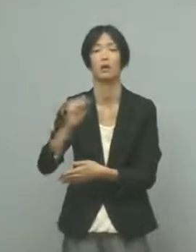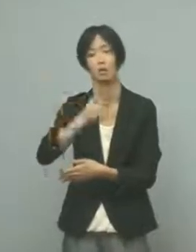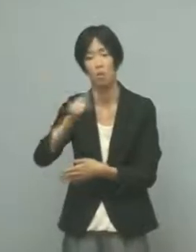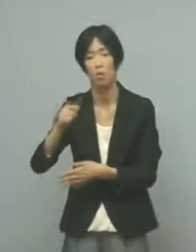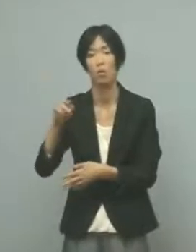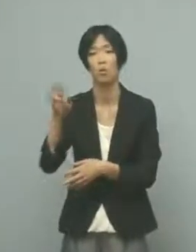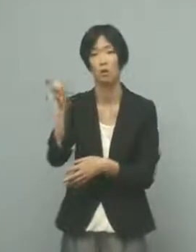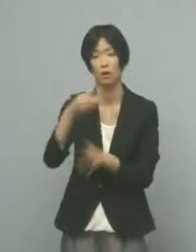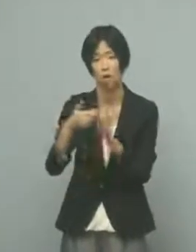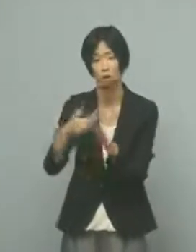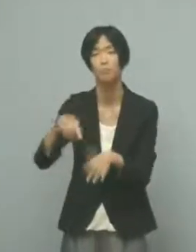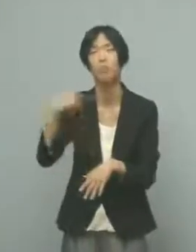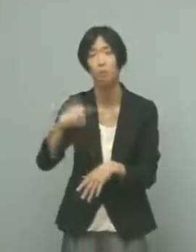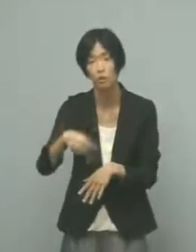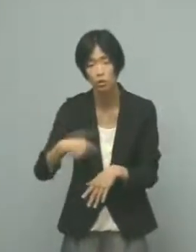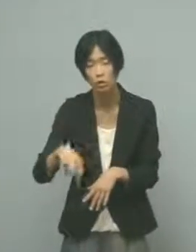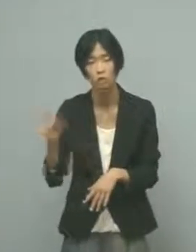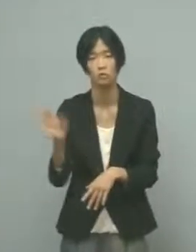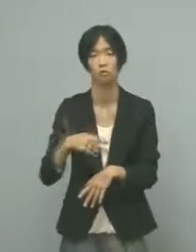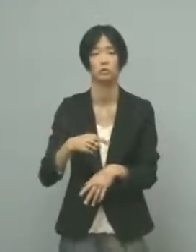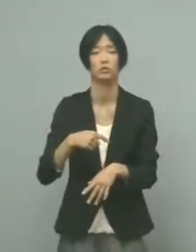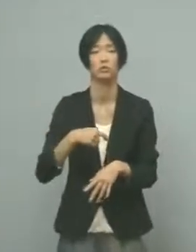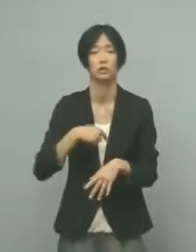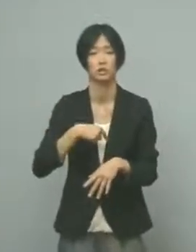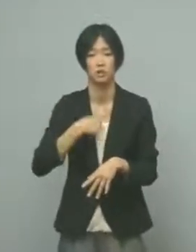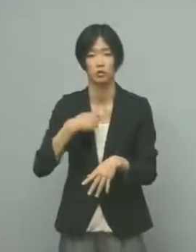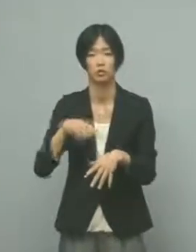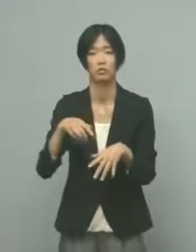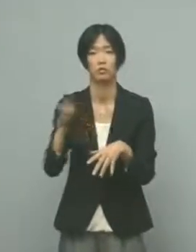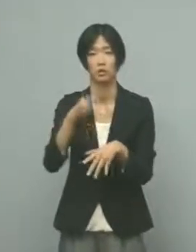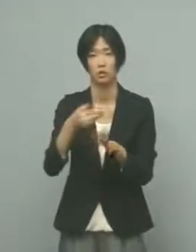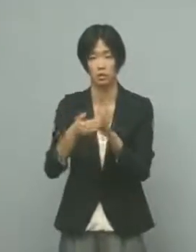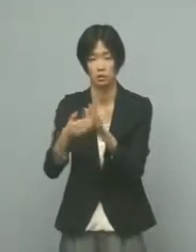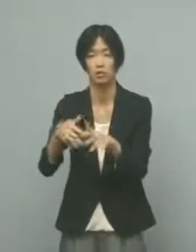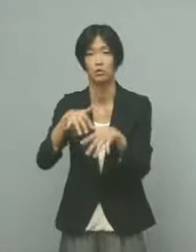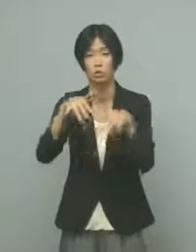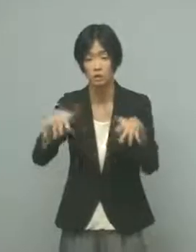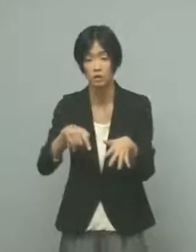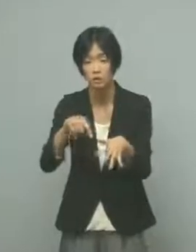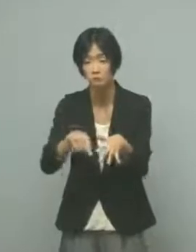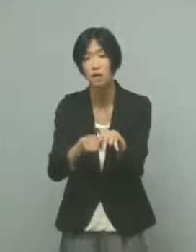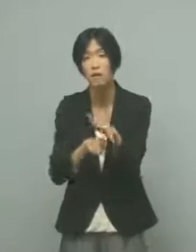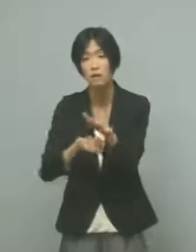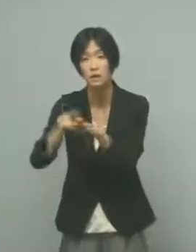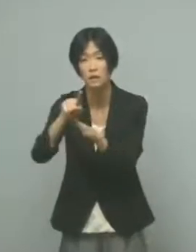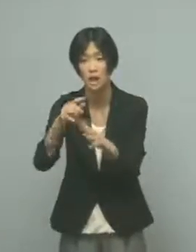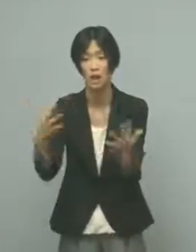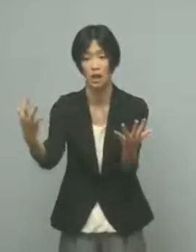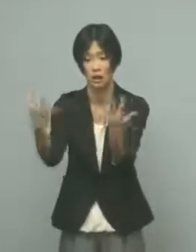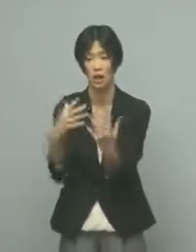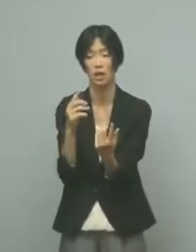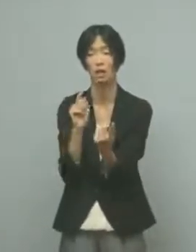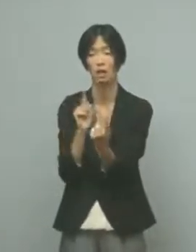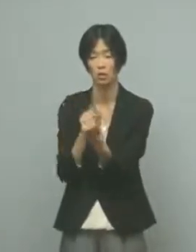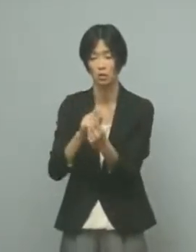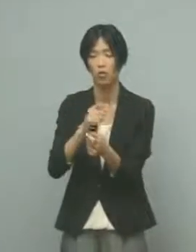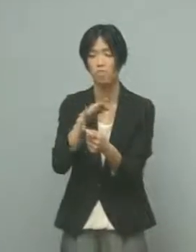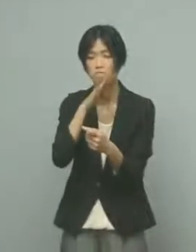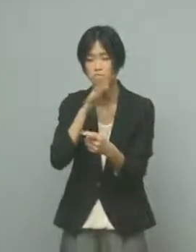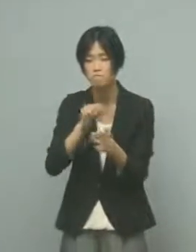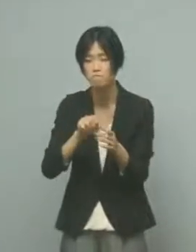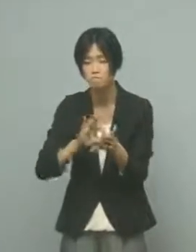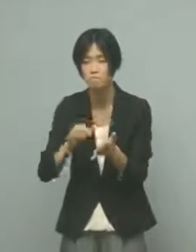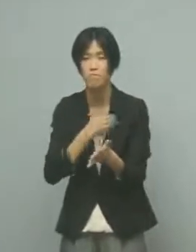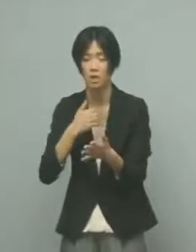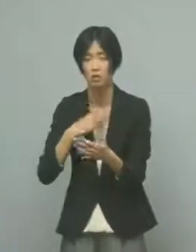防災教育や自主防災組織のリーダー等を対象とした実践的な研修に